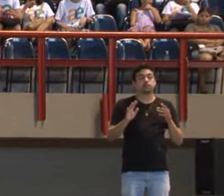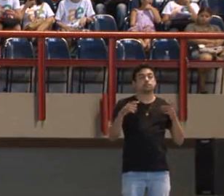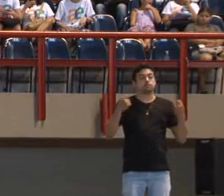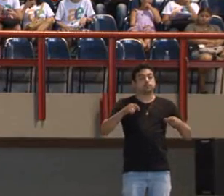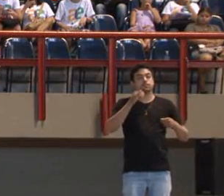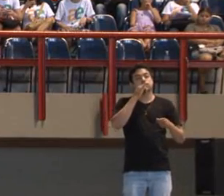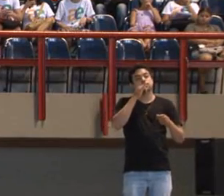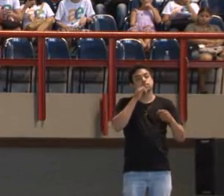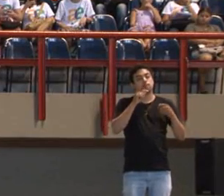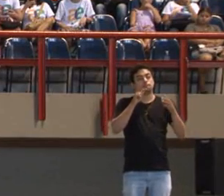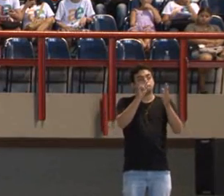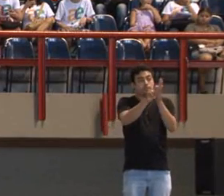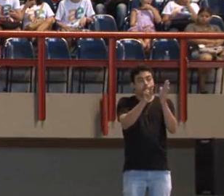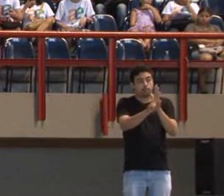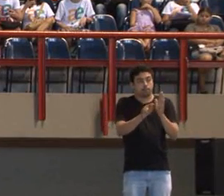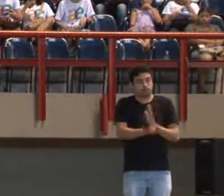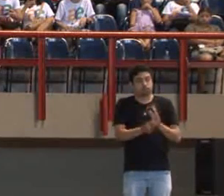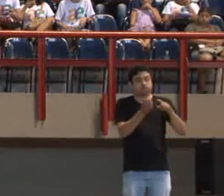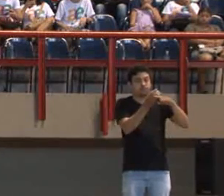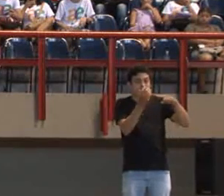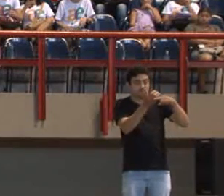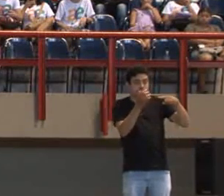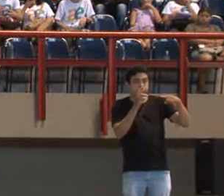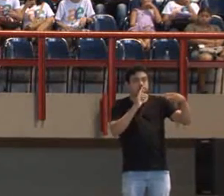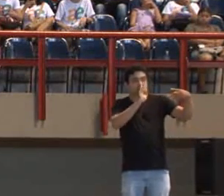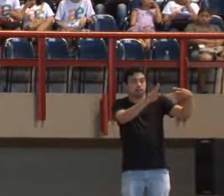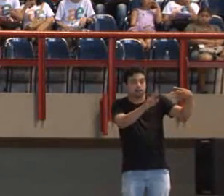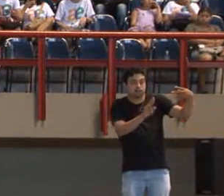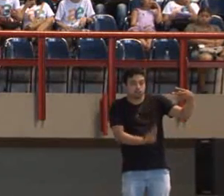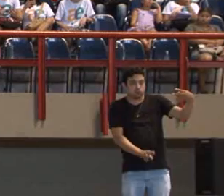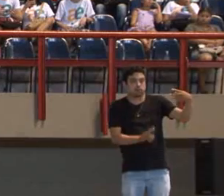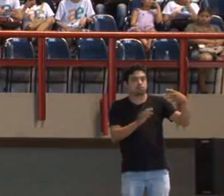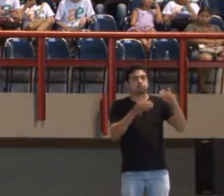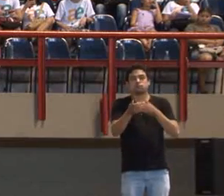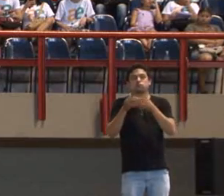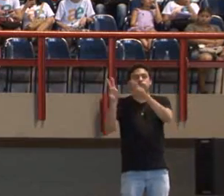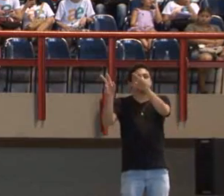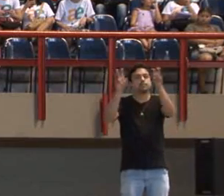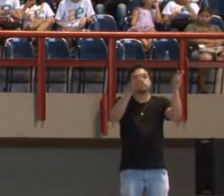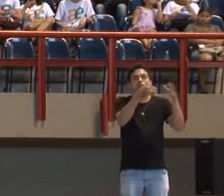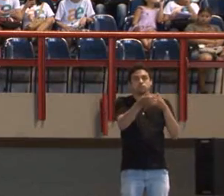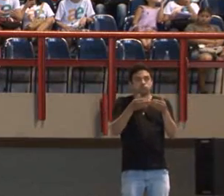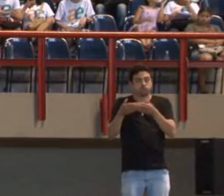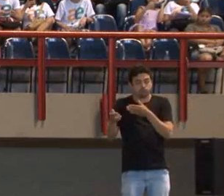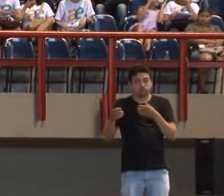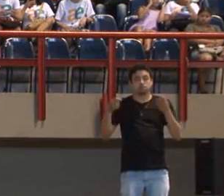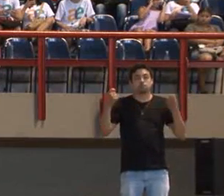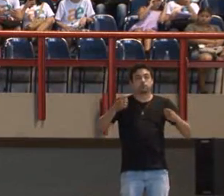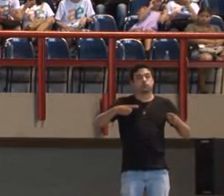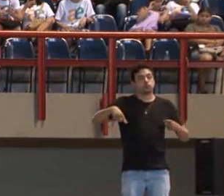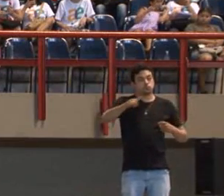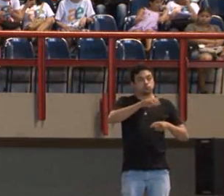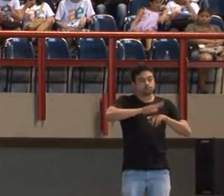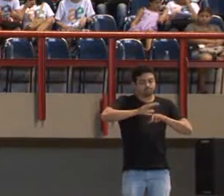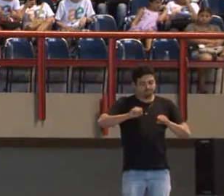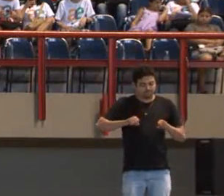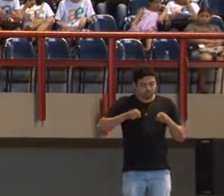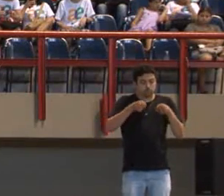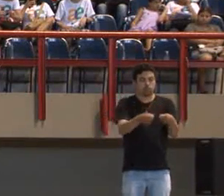resolver as questões de física, não importa qual o conteúdo, exigem